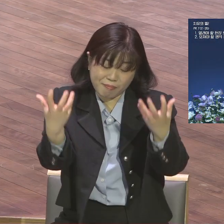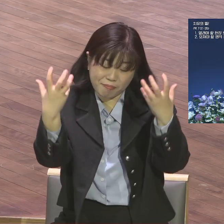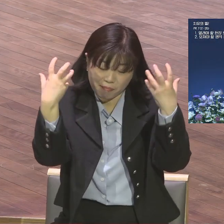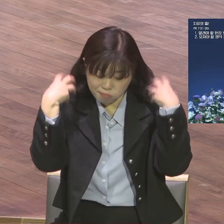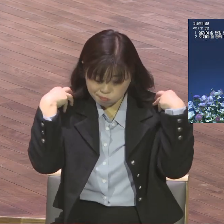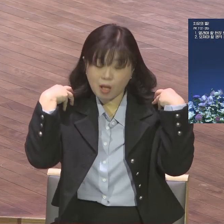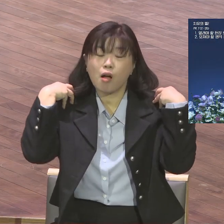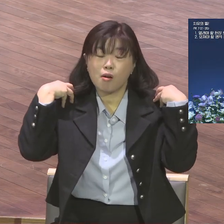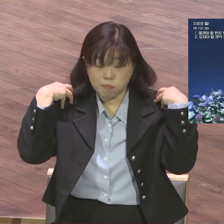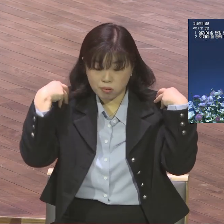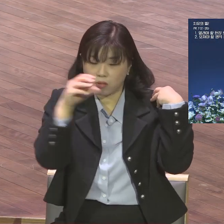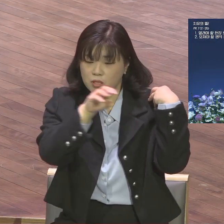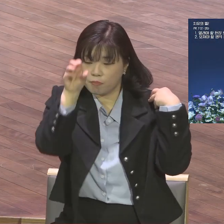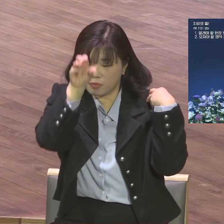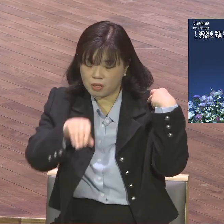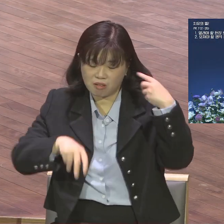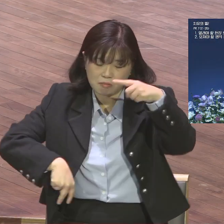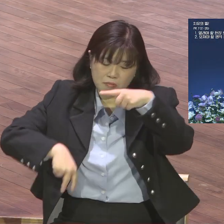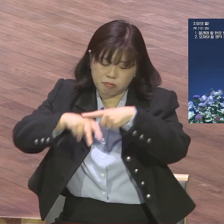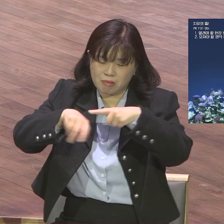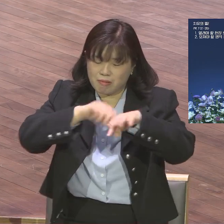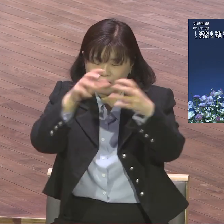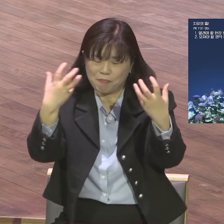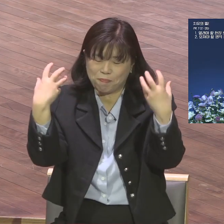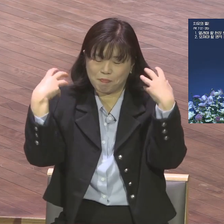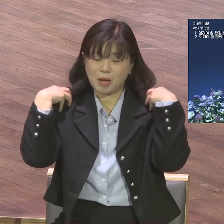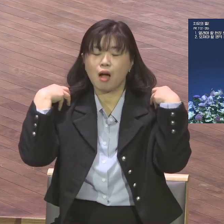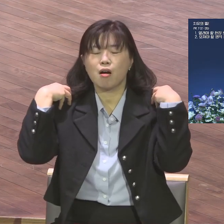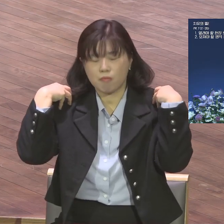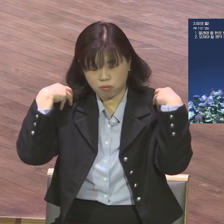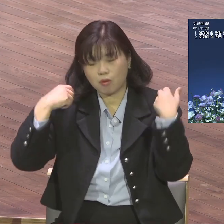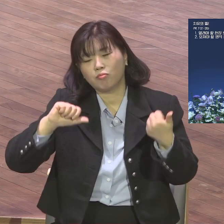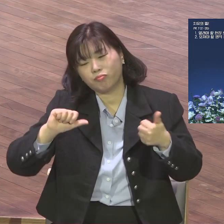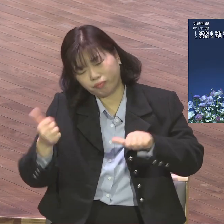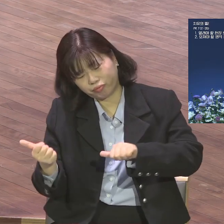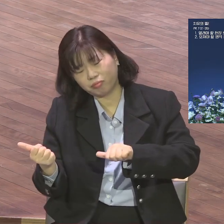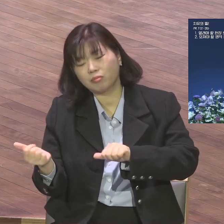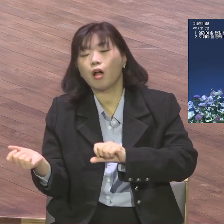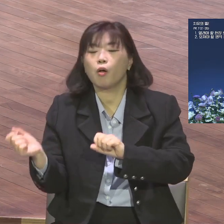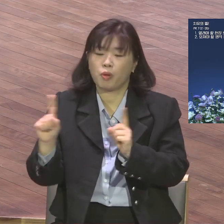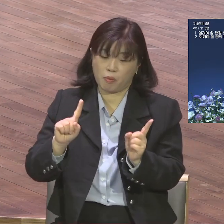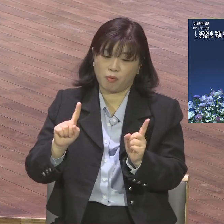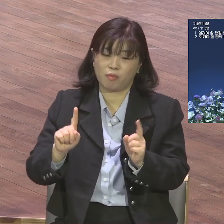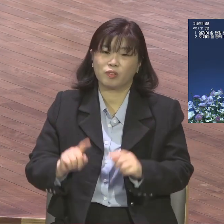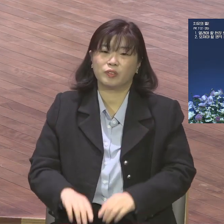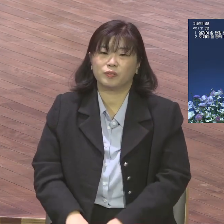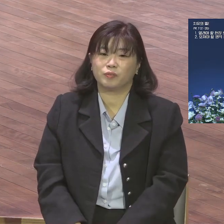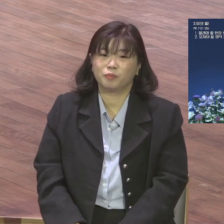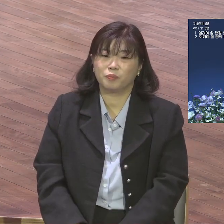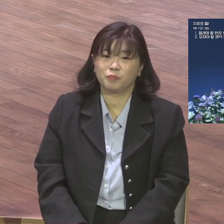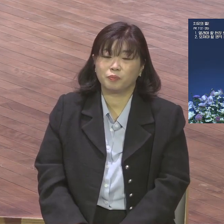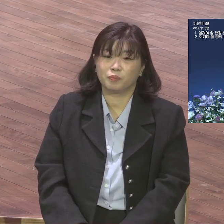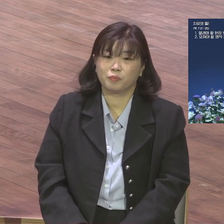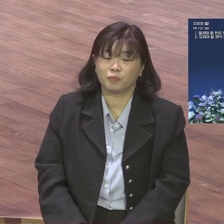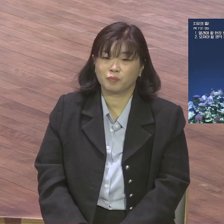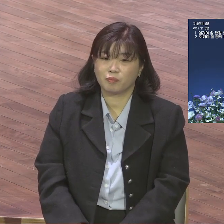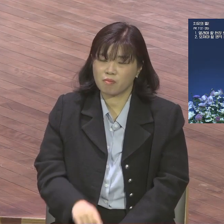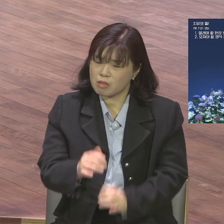인간의 고통은 십자가 죽음 고통 위에 그보다 더한 거 없습니다.